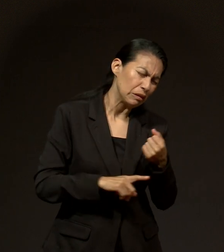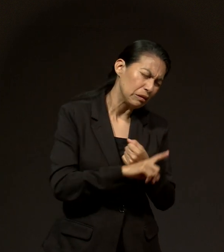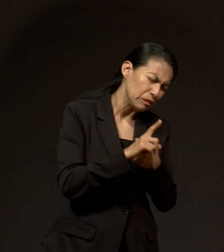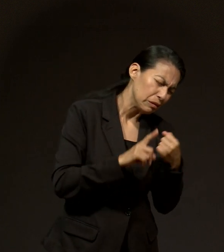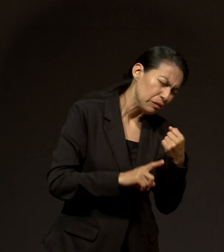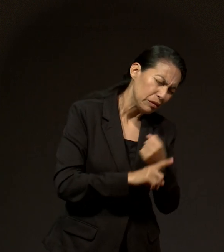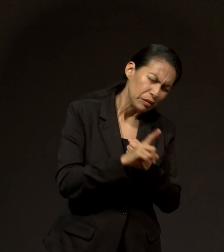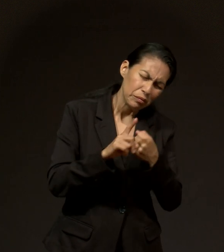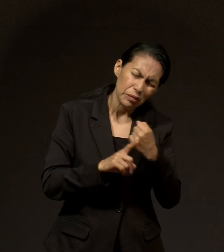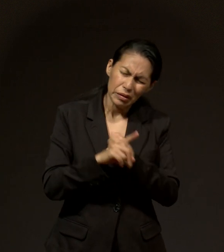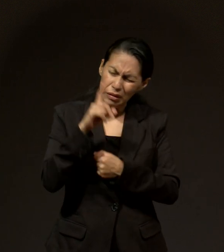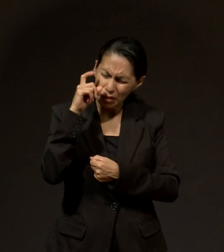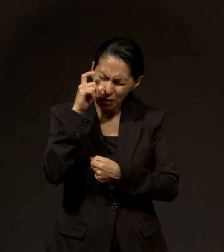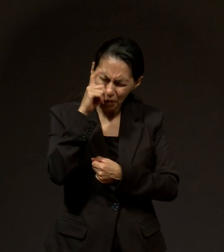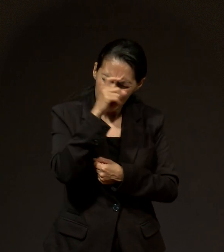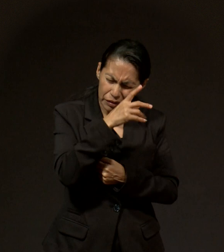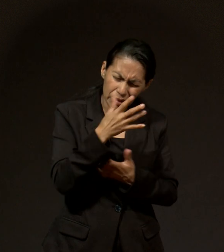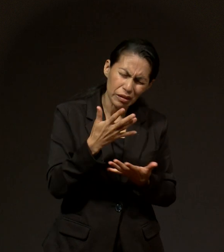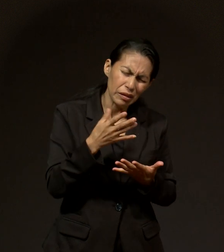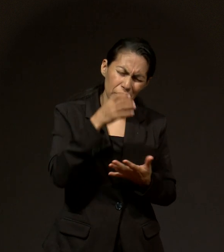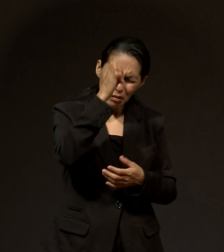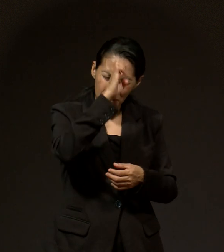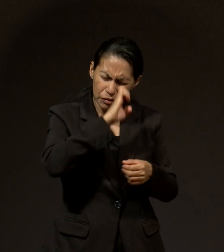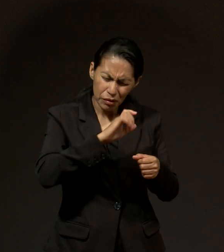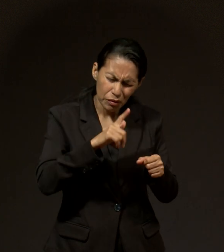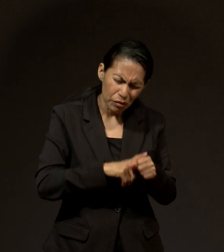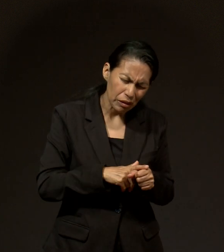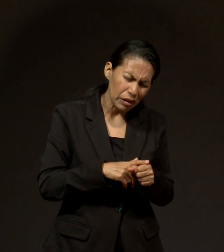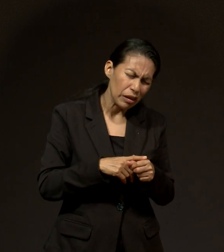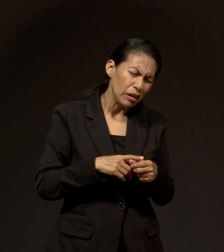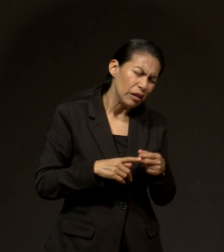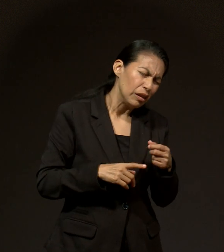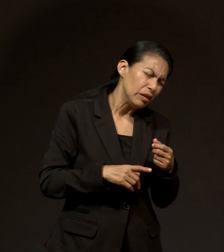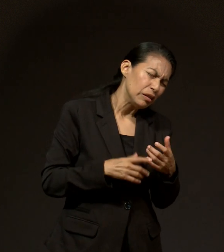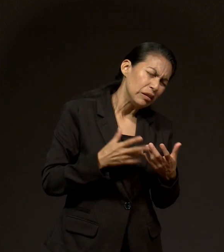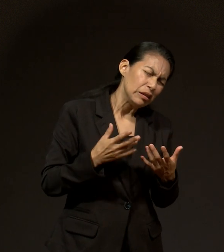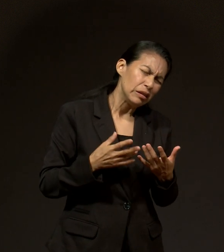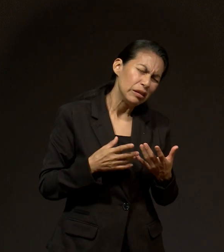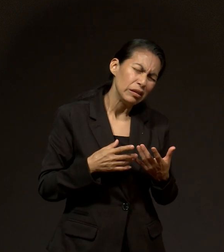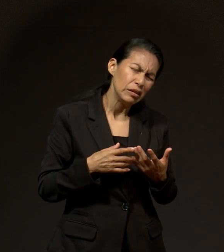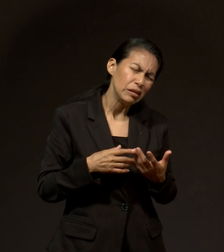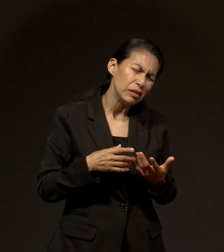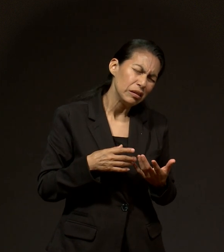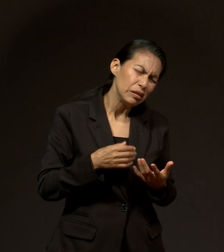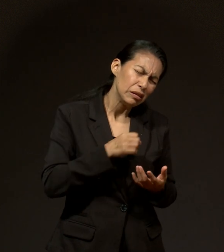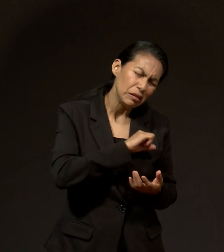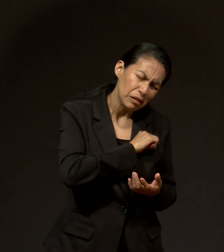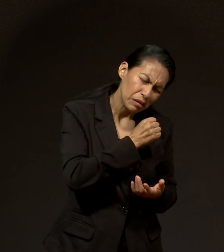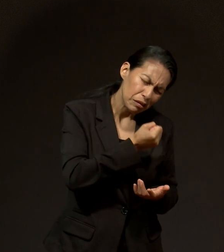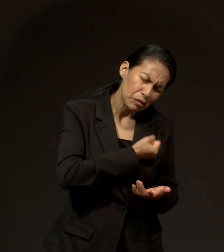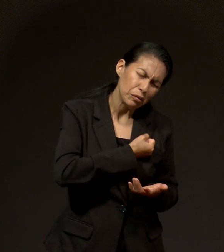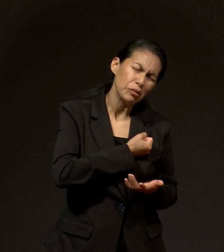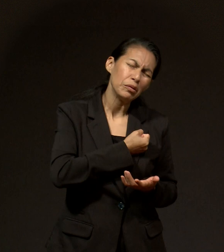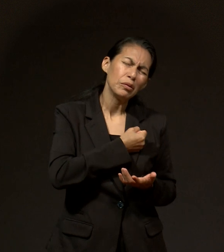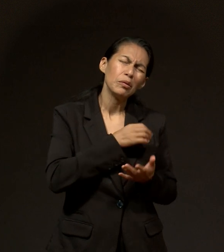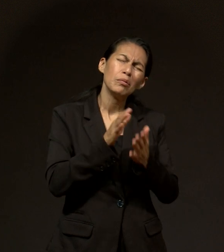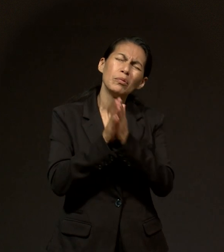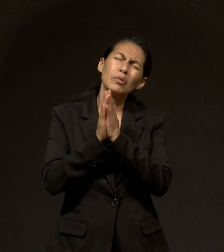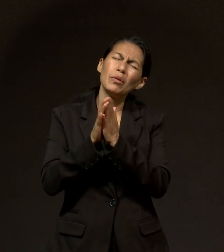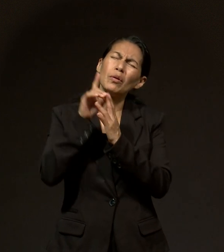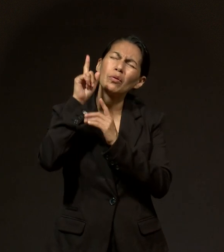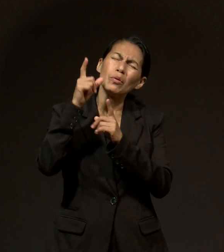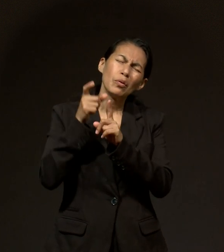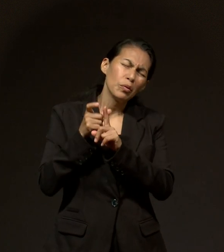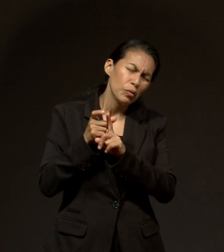tienen Batallas espirituales Luchas En cualquiera De las áreas De salud De su salud Que tú Los